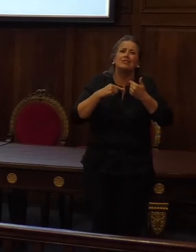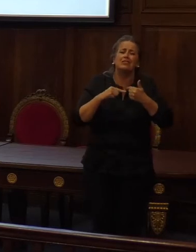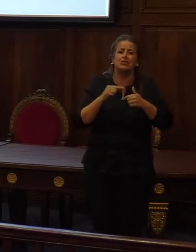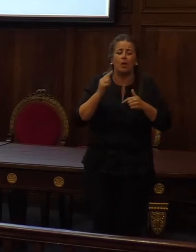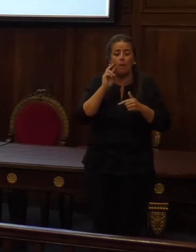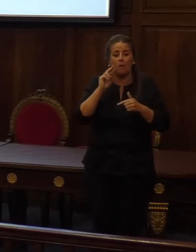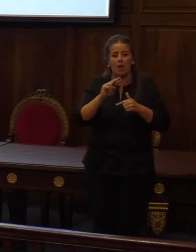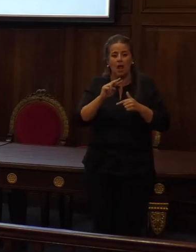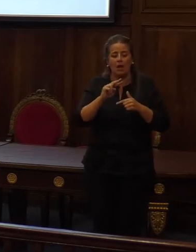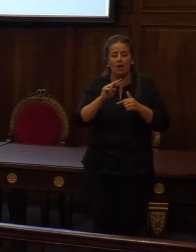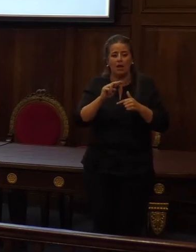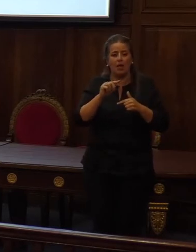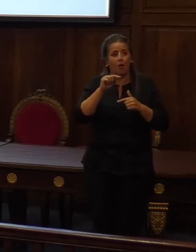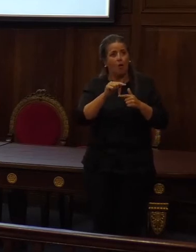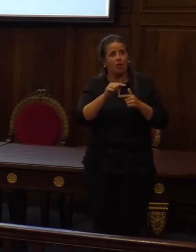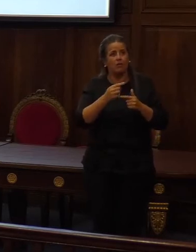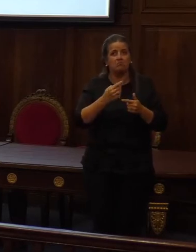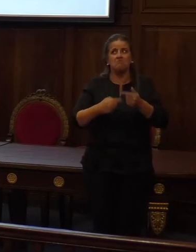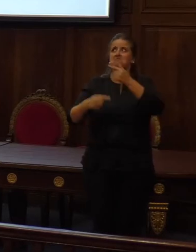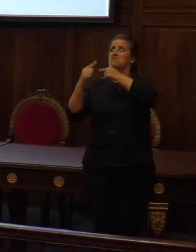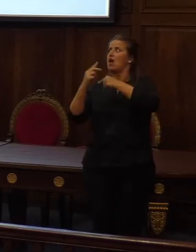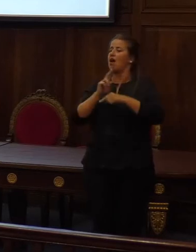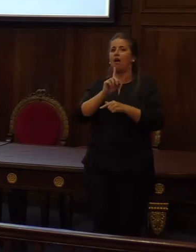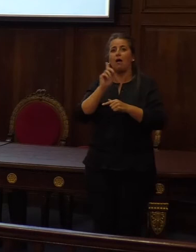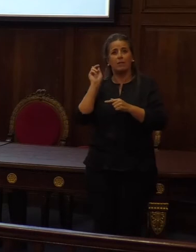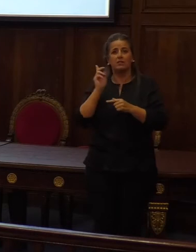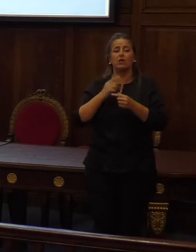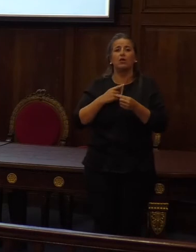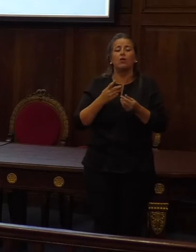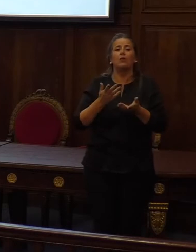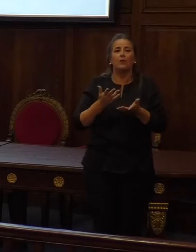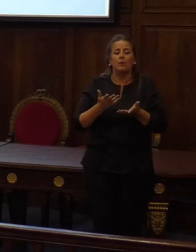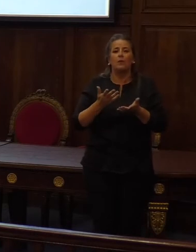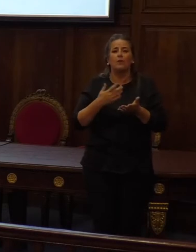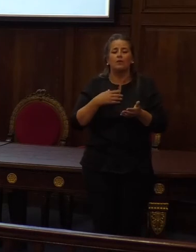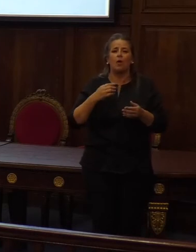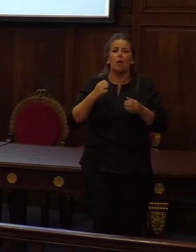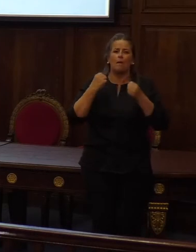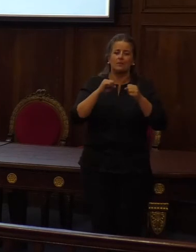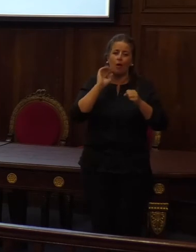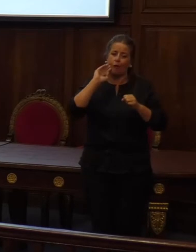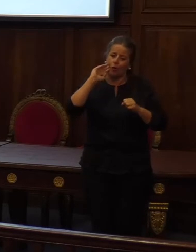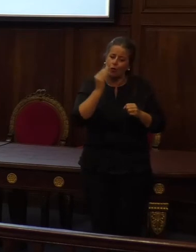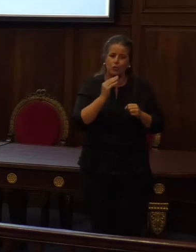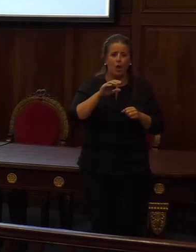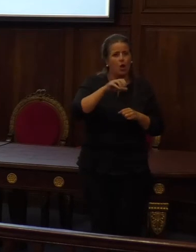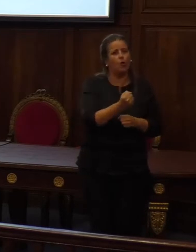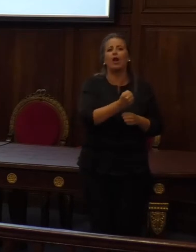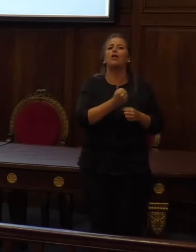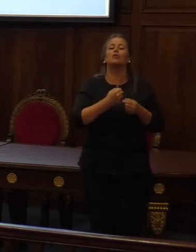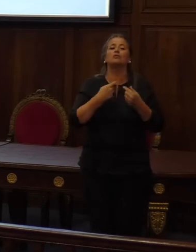desde el hoy el pasado es una práctica para reconocer lo logrado y poder seguir avanzando en los desafíos